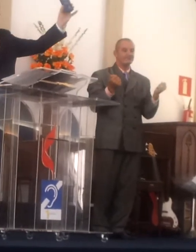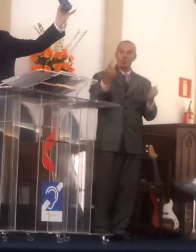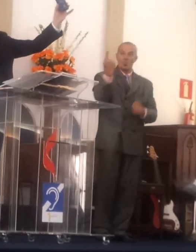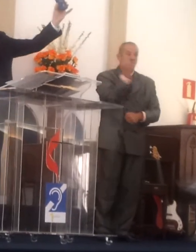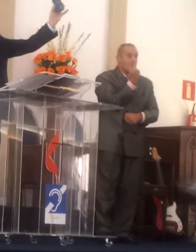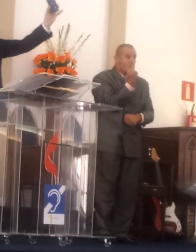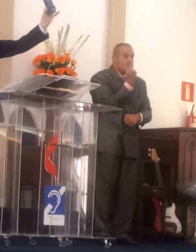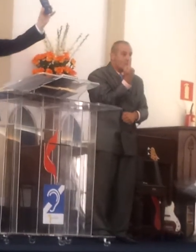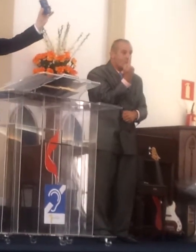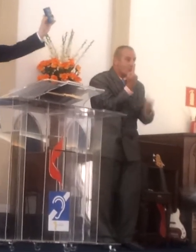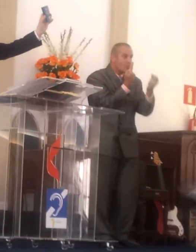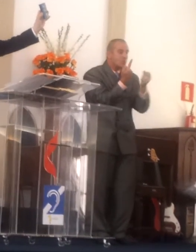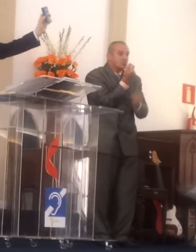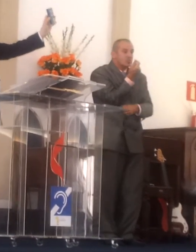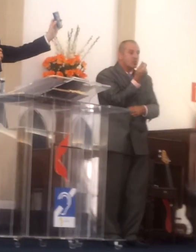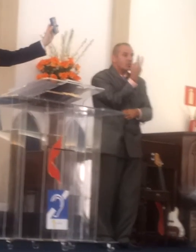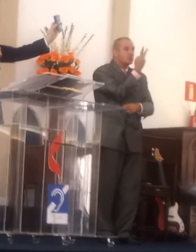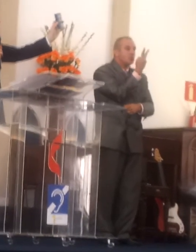desse custa